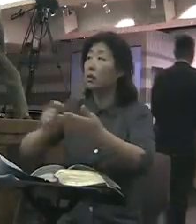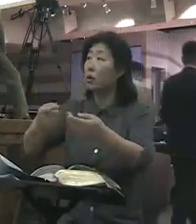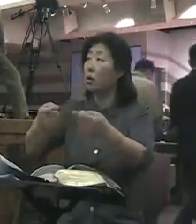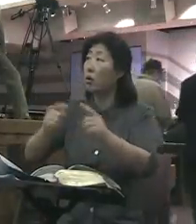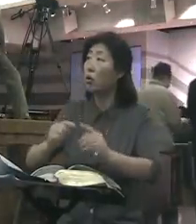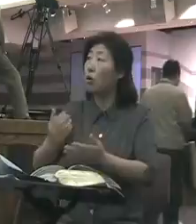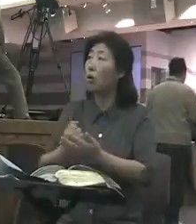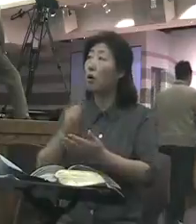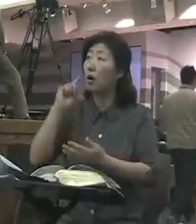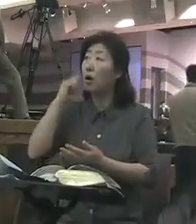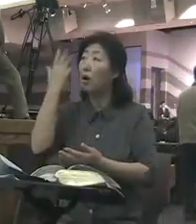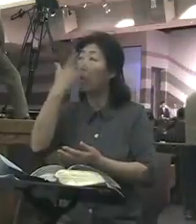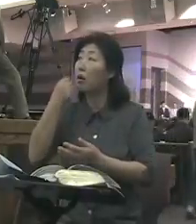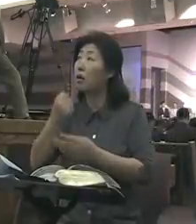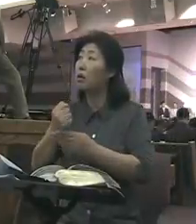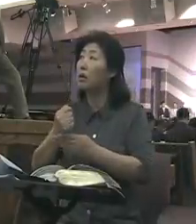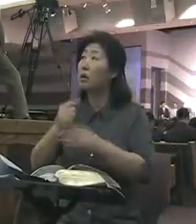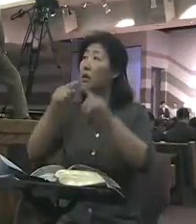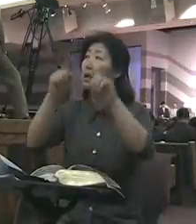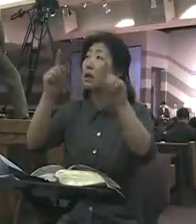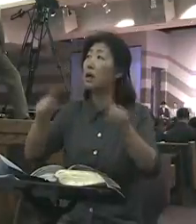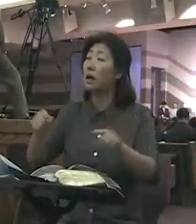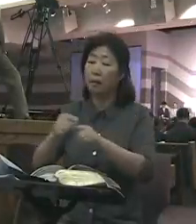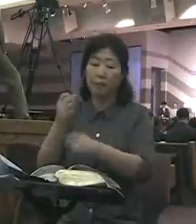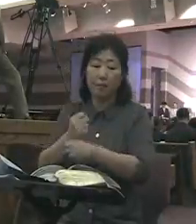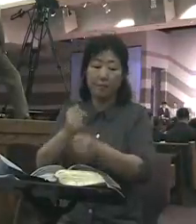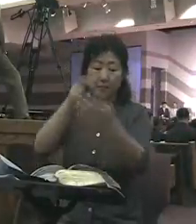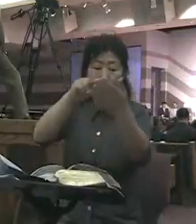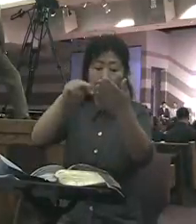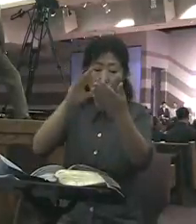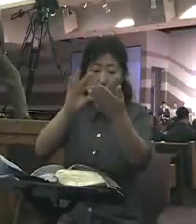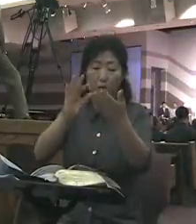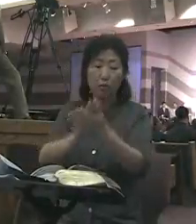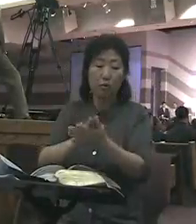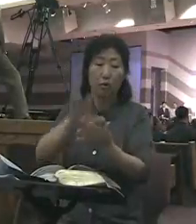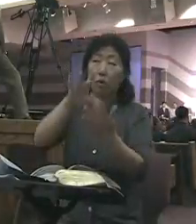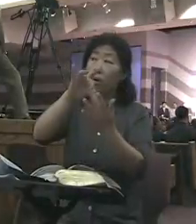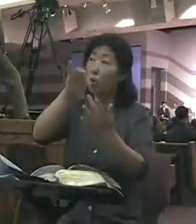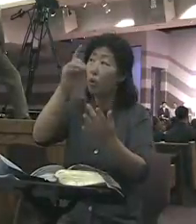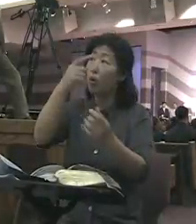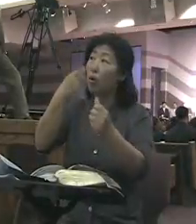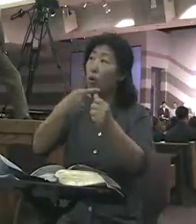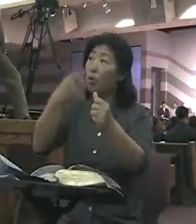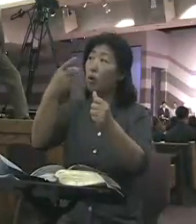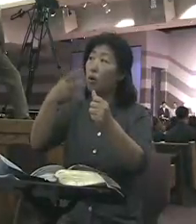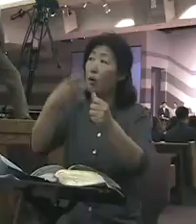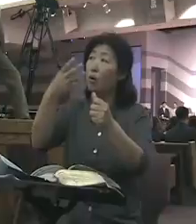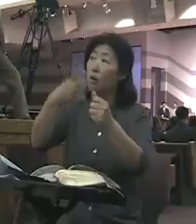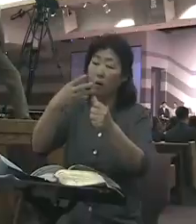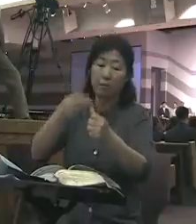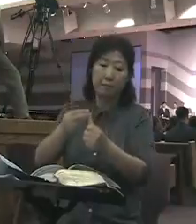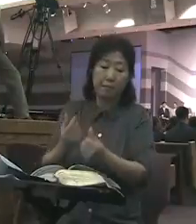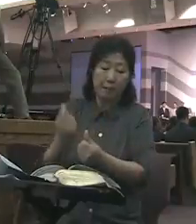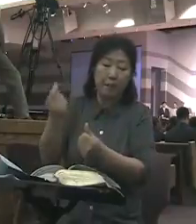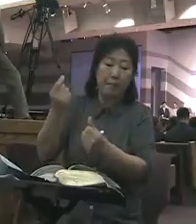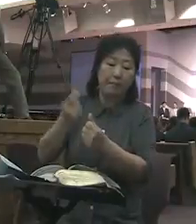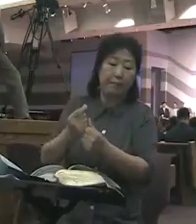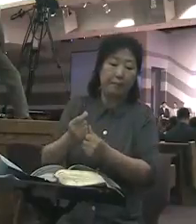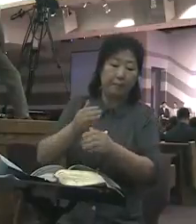만들었습니다. 읽어보시고요. 선착순 우리 그 인원 때문에 선착순으로 받으니까 늦지 않도록 그렇게 신청해 주시기를